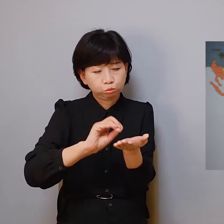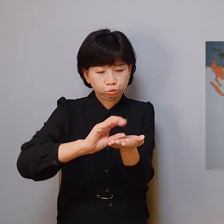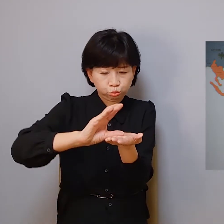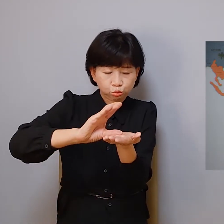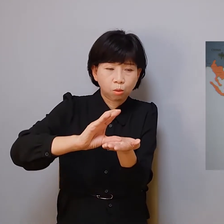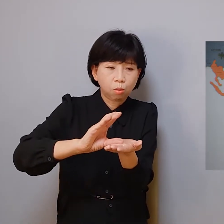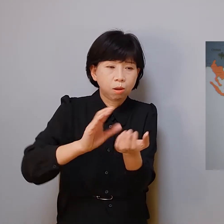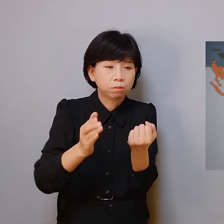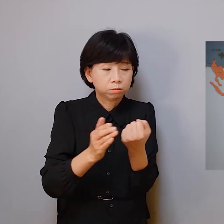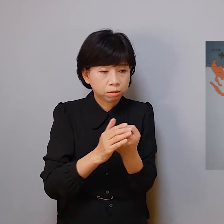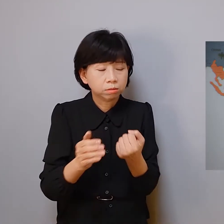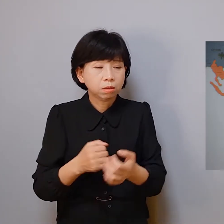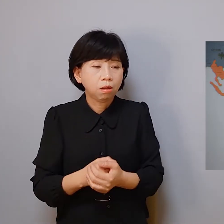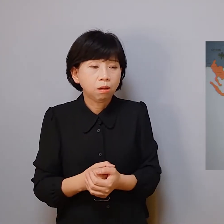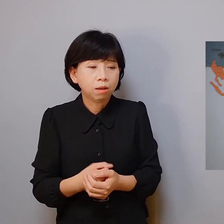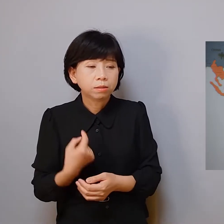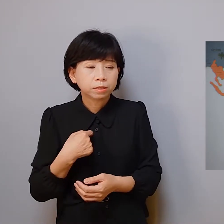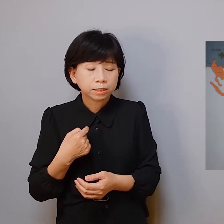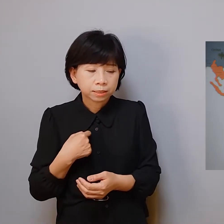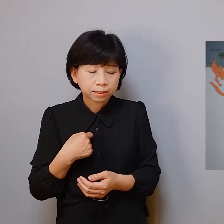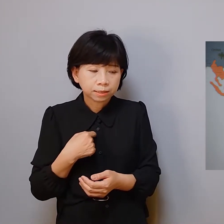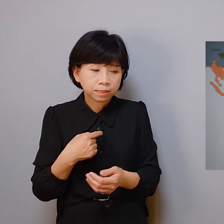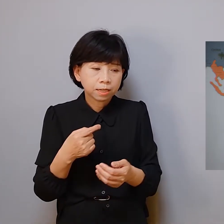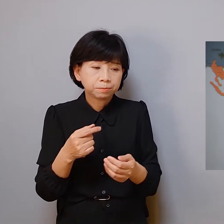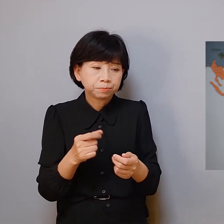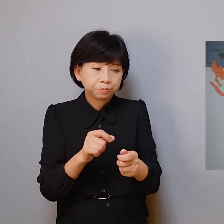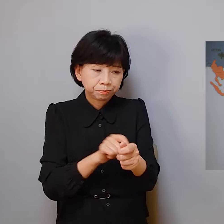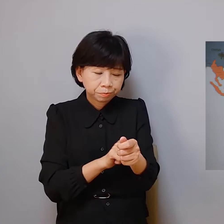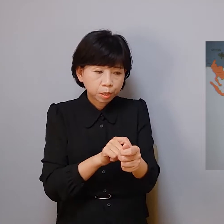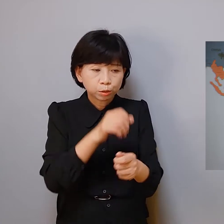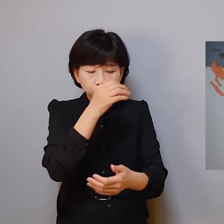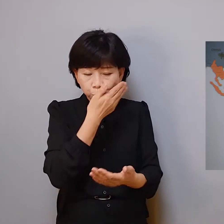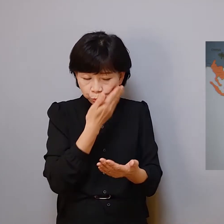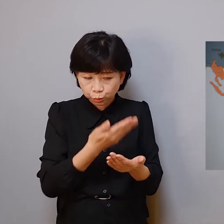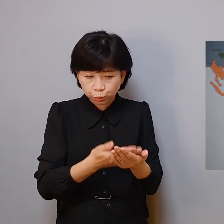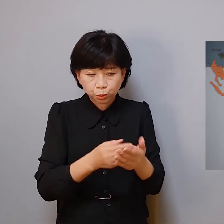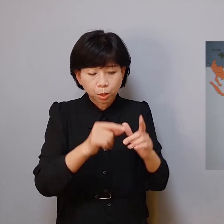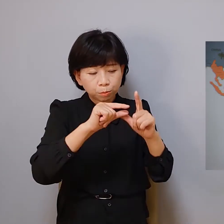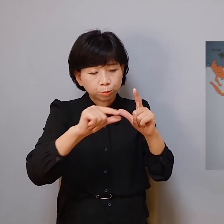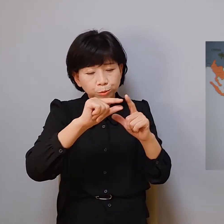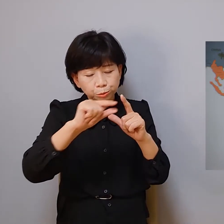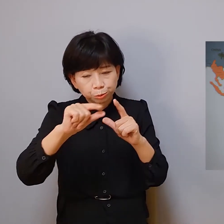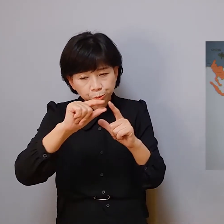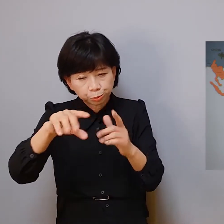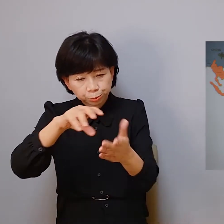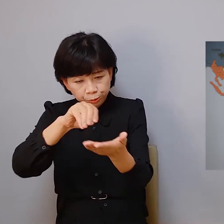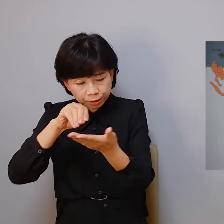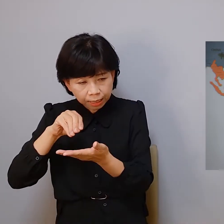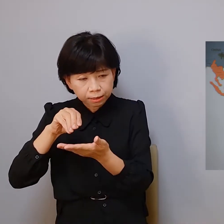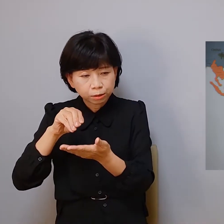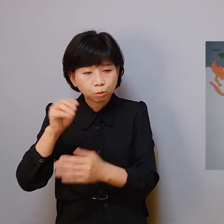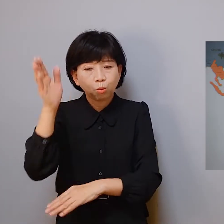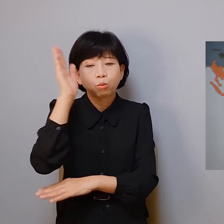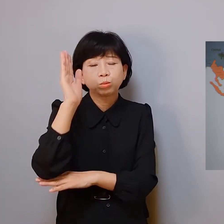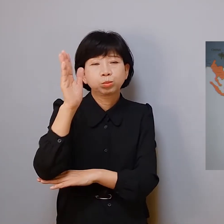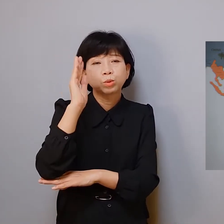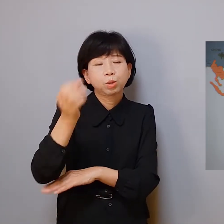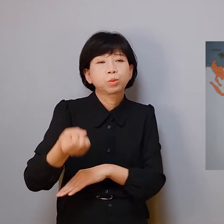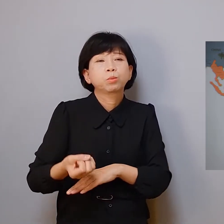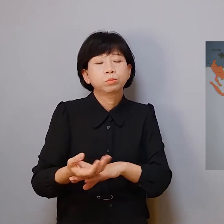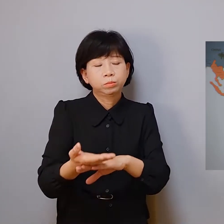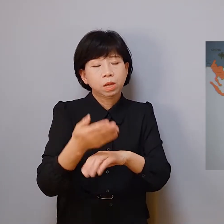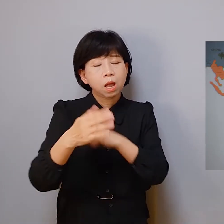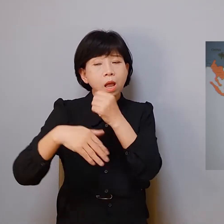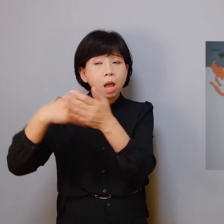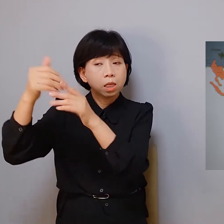네, 이 저자하고 저는 상관없습니다. 네, 이 책이 좀 괜찮으니까 하나님이 광야로 내모시는